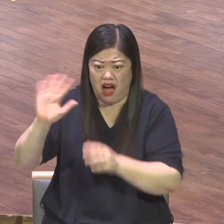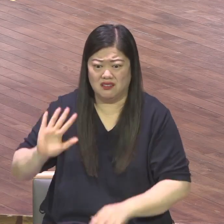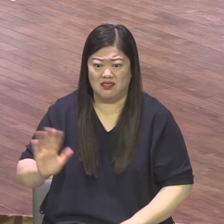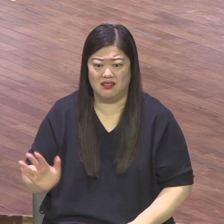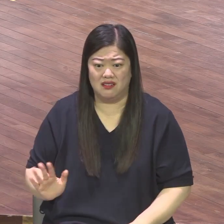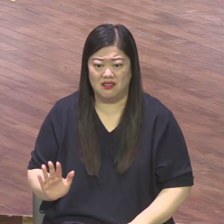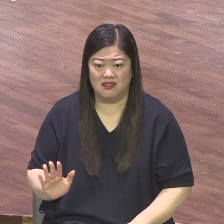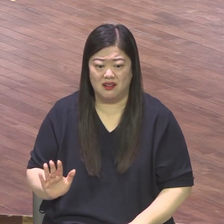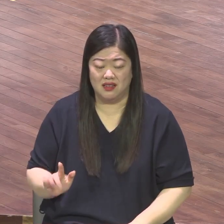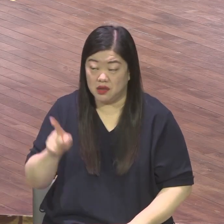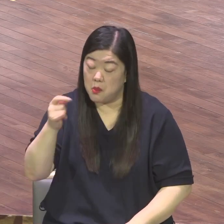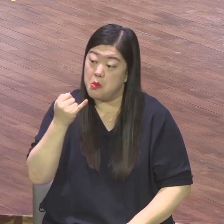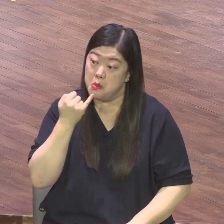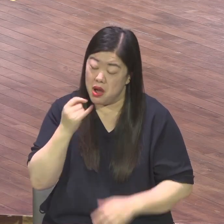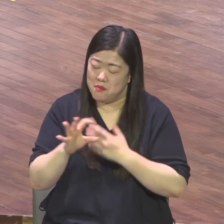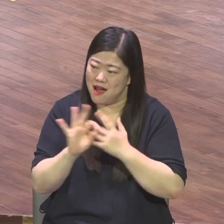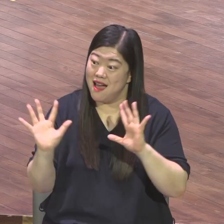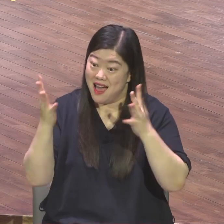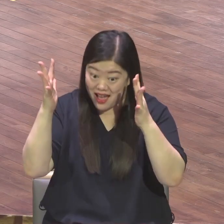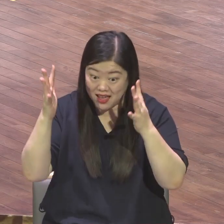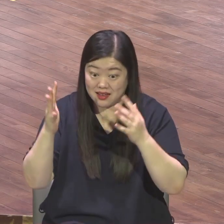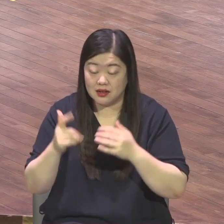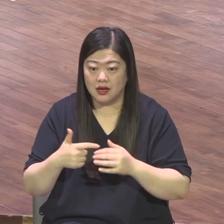치지. 여러분